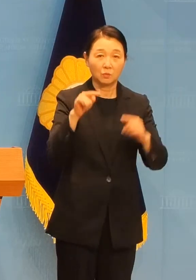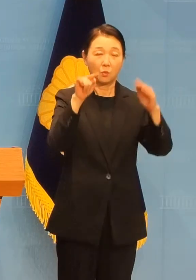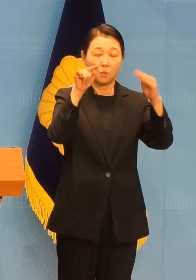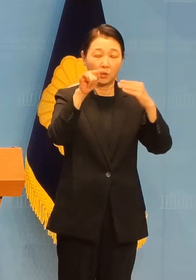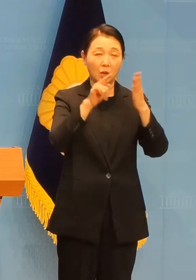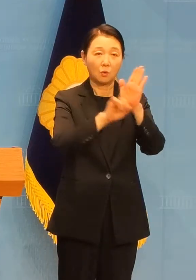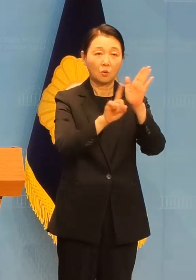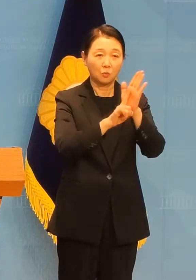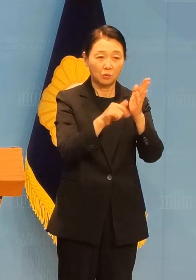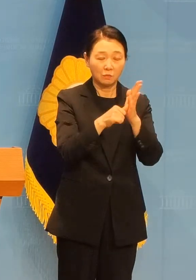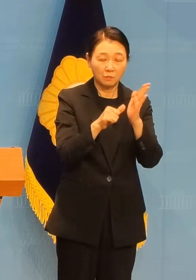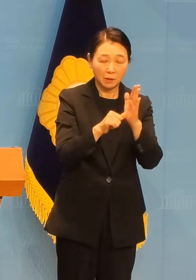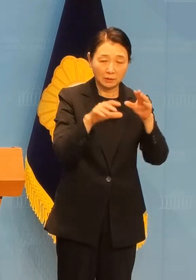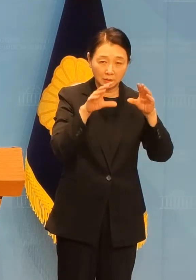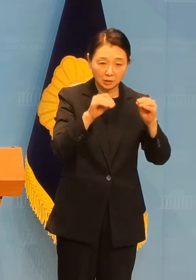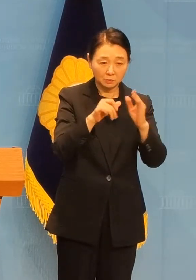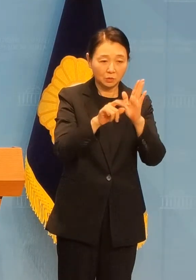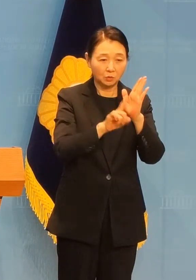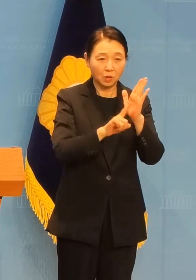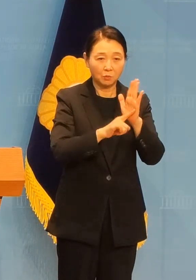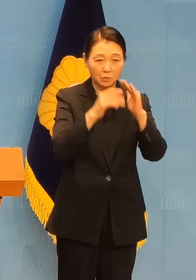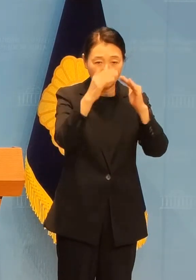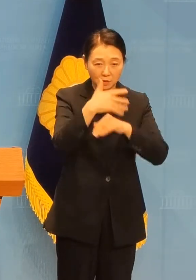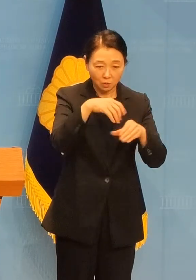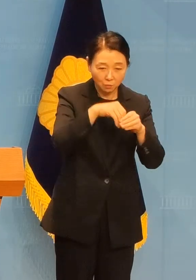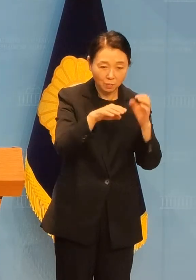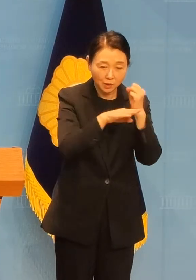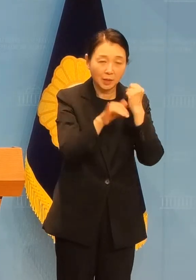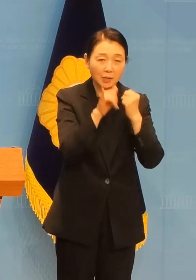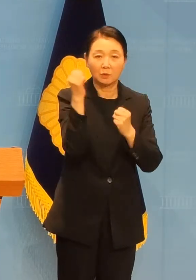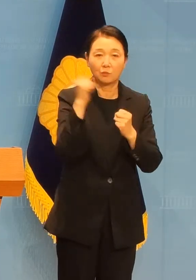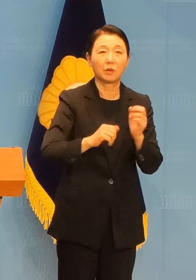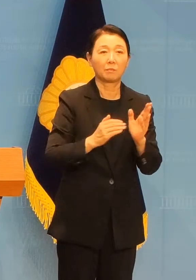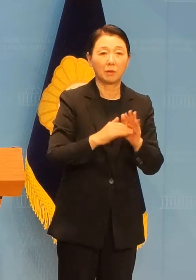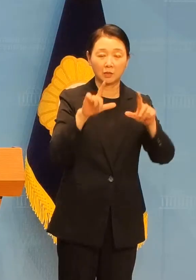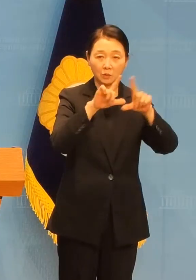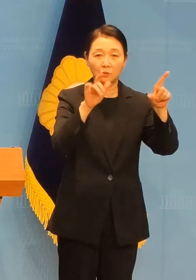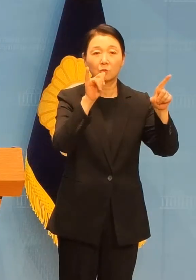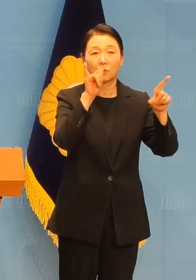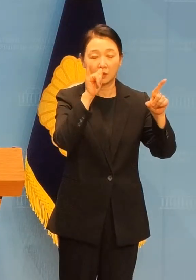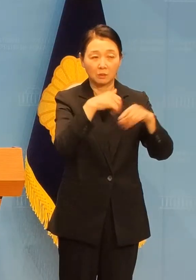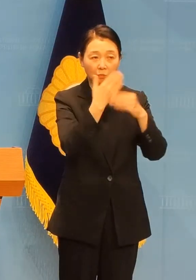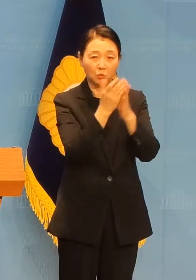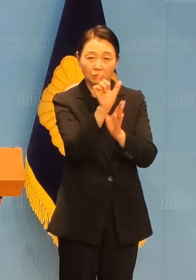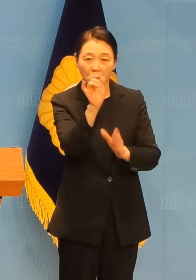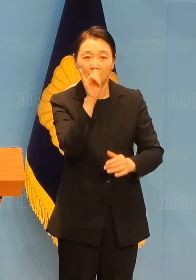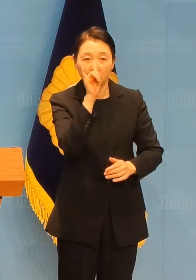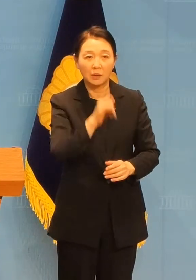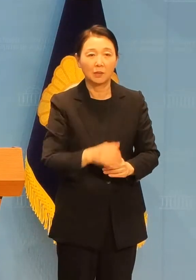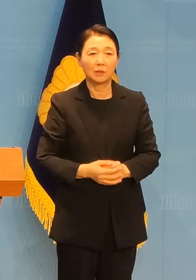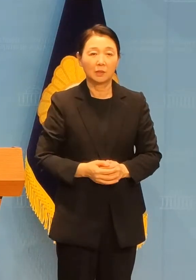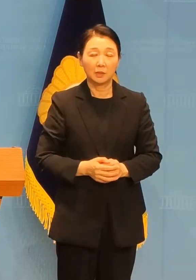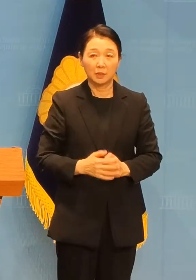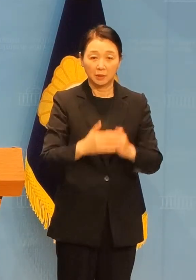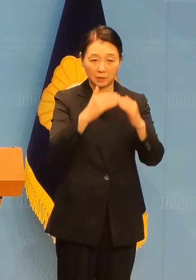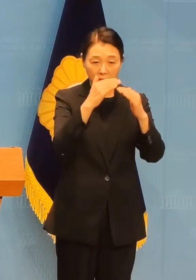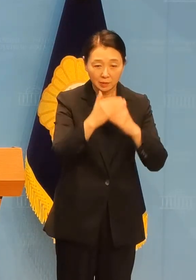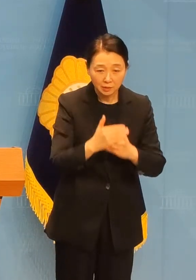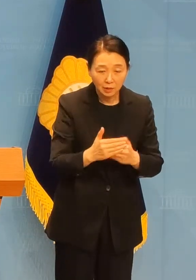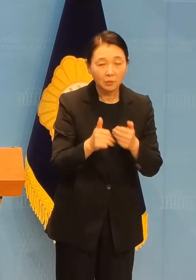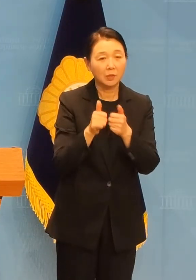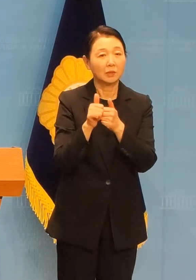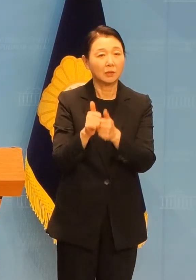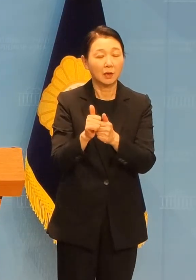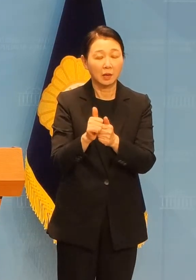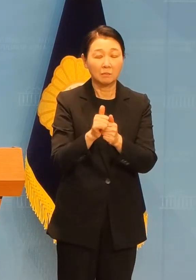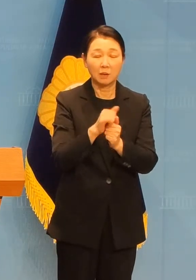광고물법상 금지 광고물 내용 금지 적용 가이드라인 위반한 현수막들이 다수 게시되고 있습니다. 해당 가이드라인에 따르면